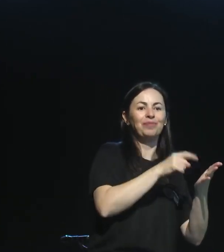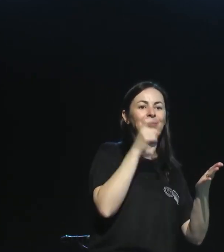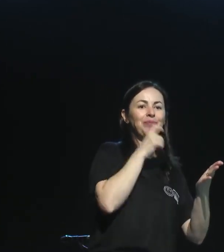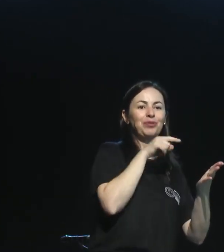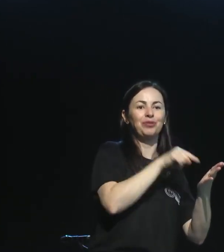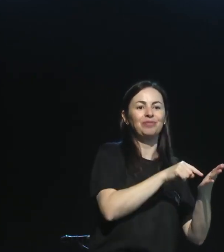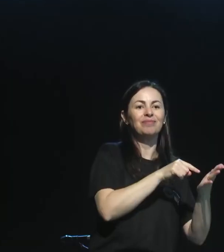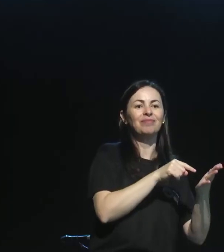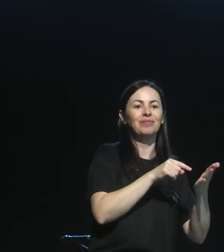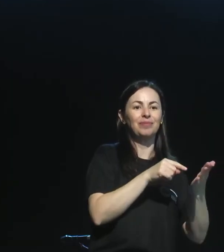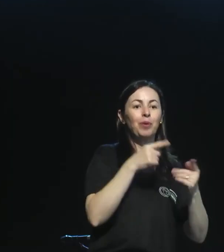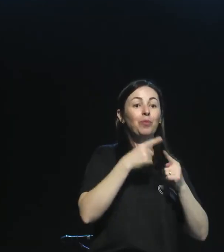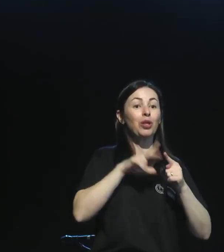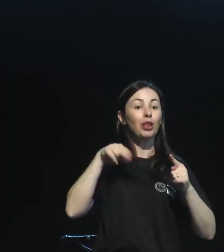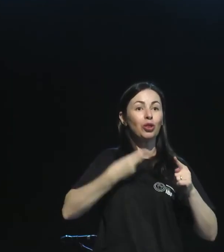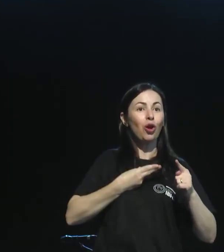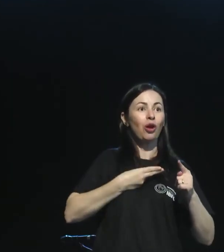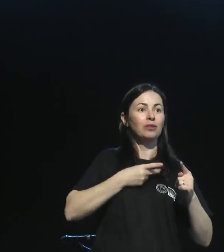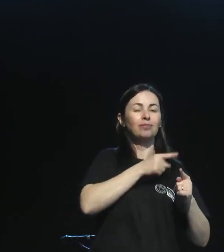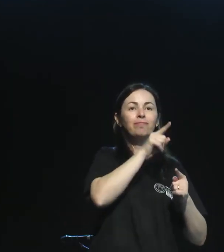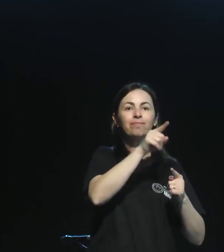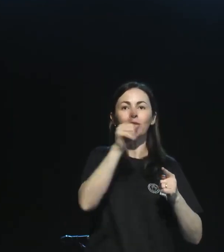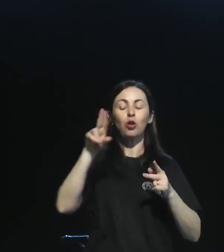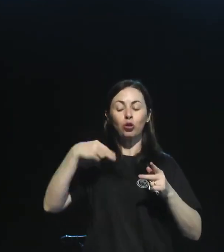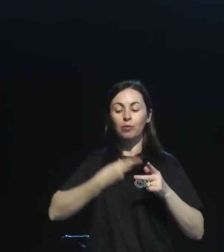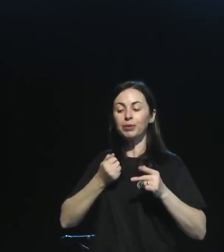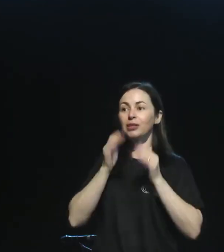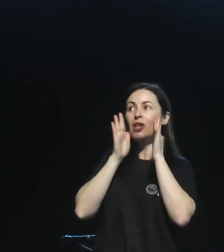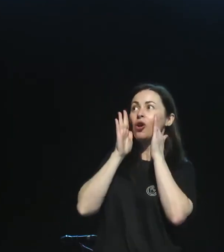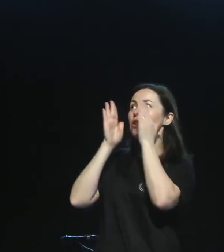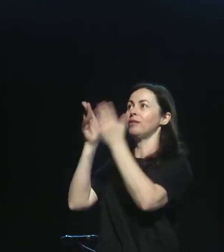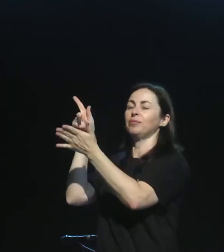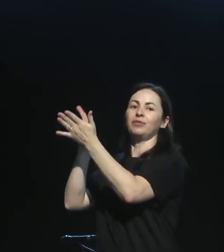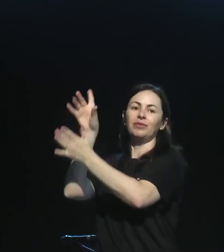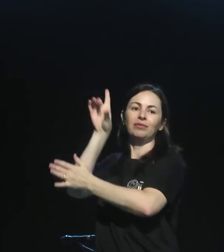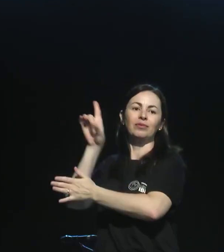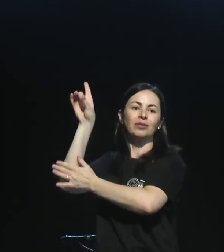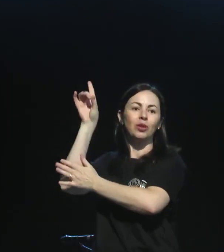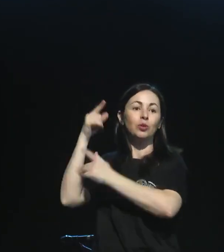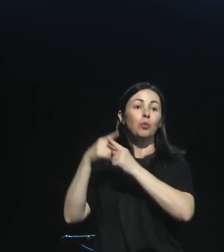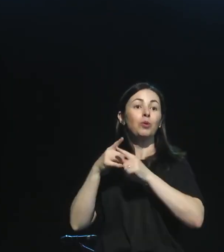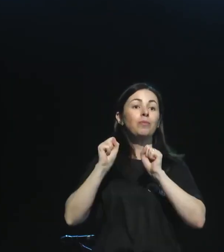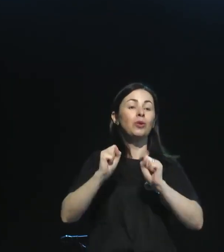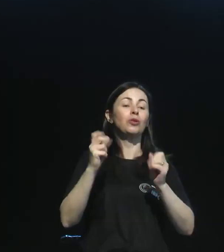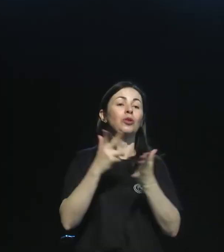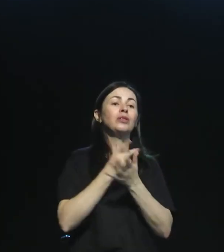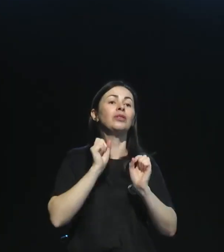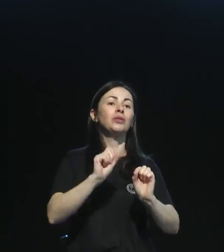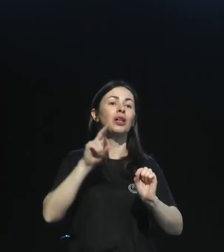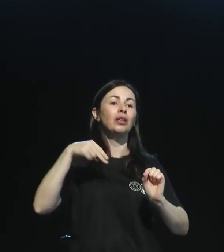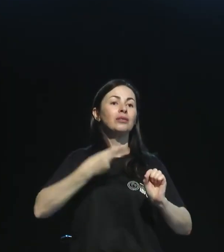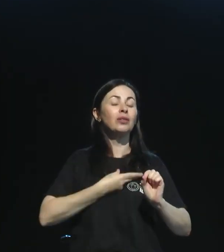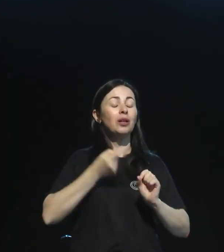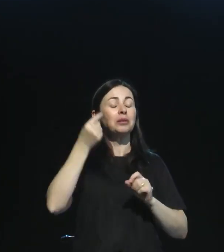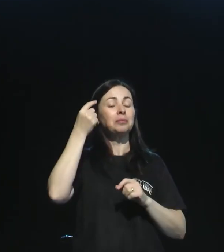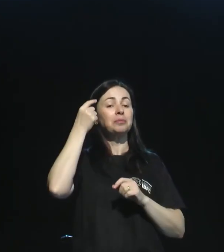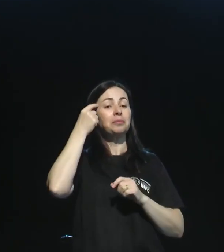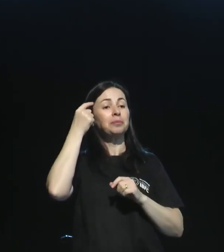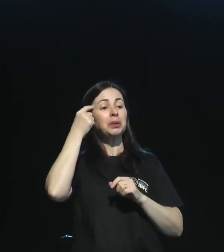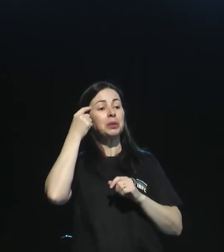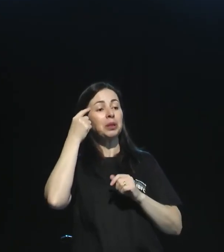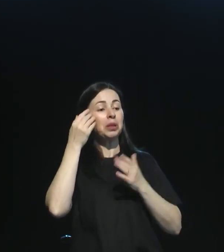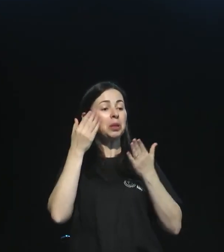absoluta, porque do contrário, nós estaremos relativizando e vivendo a